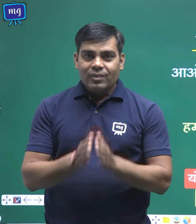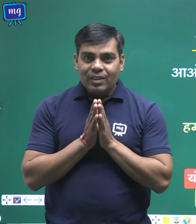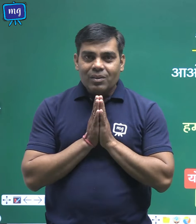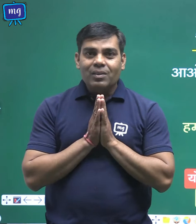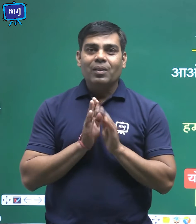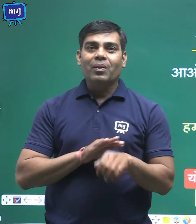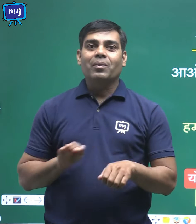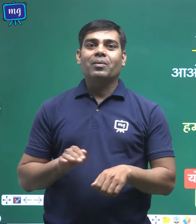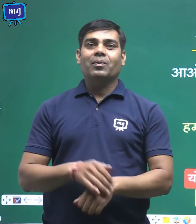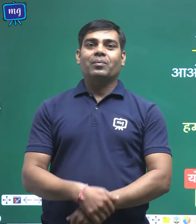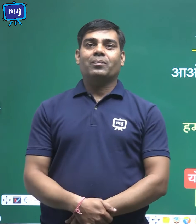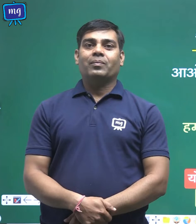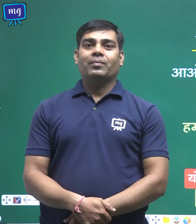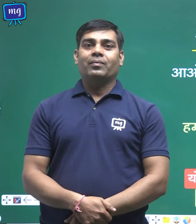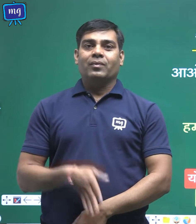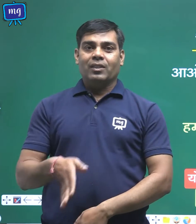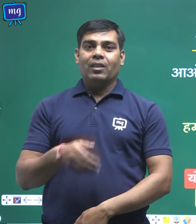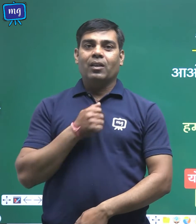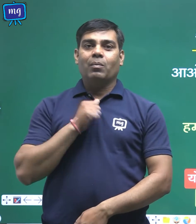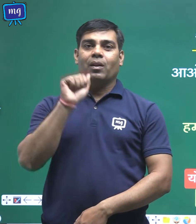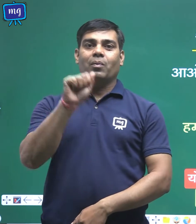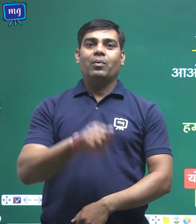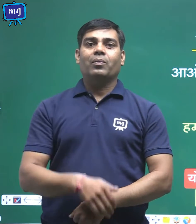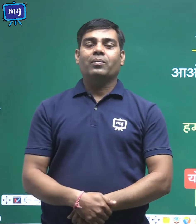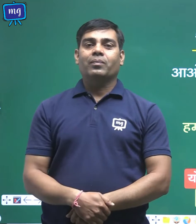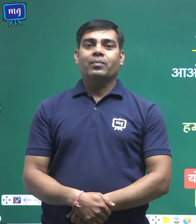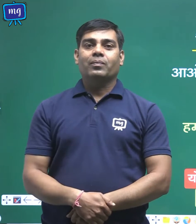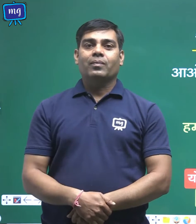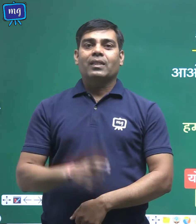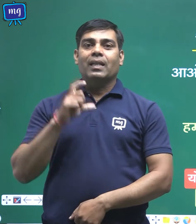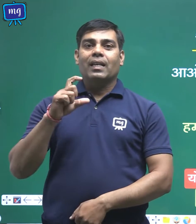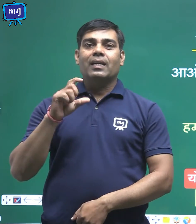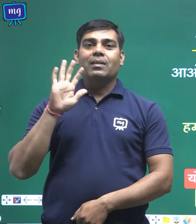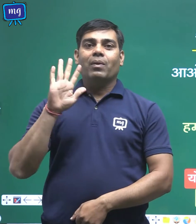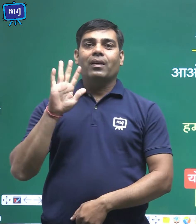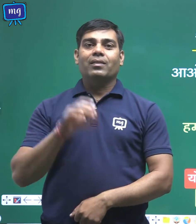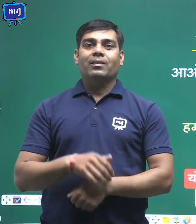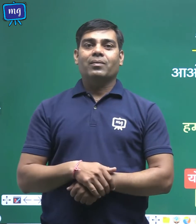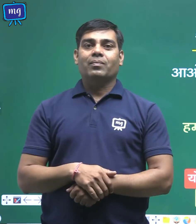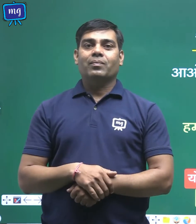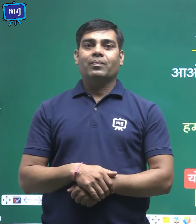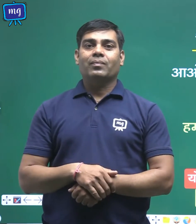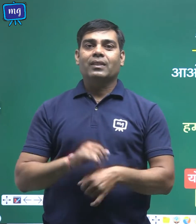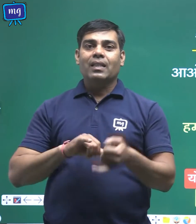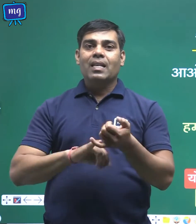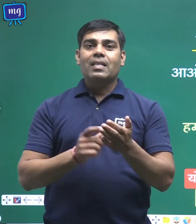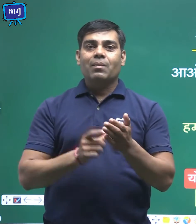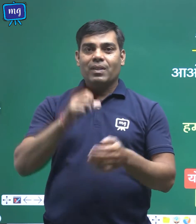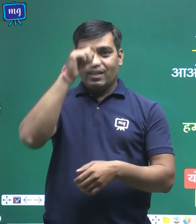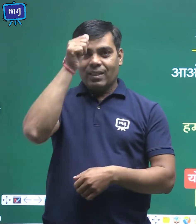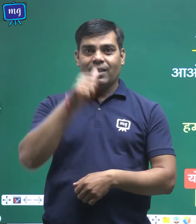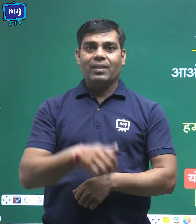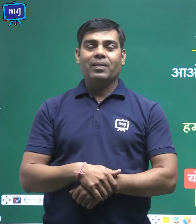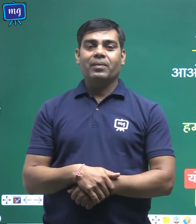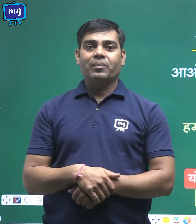नमस्ते प्यारे बच्चों। आज हम आपको कक्षा 5 विषय हिंदी